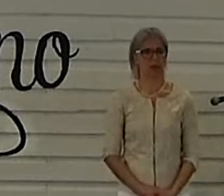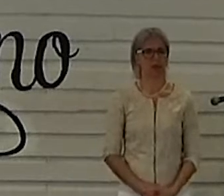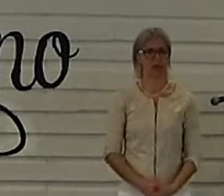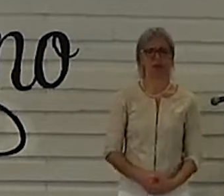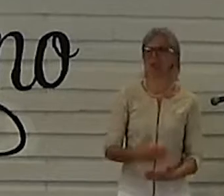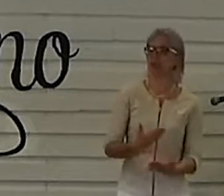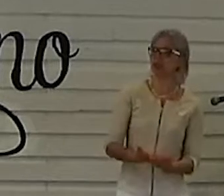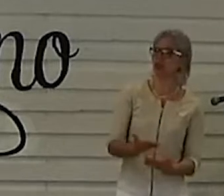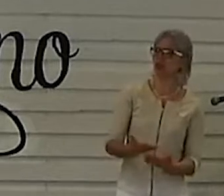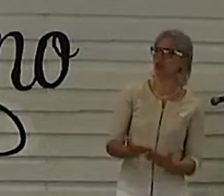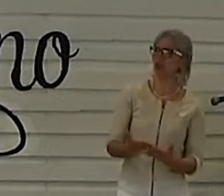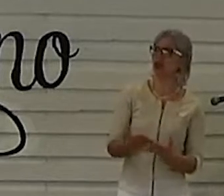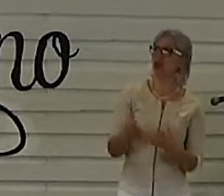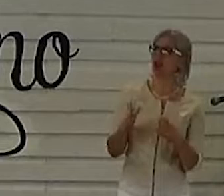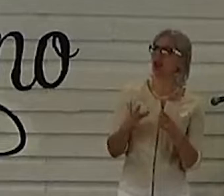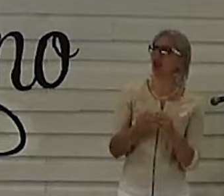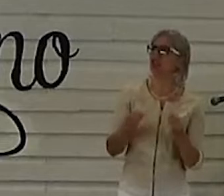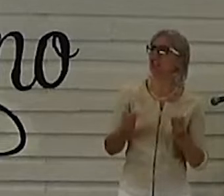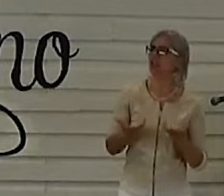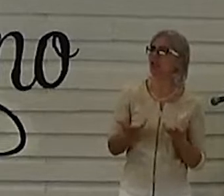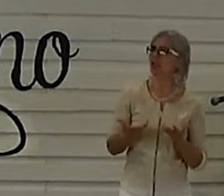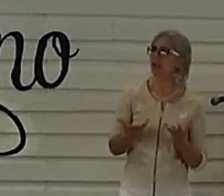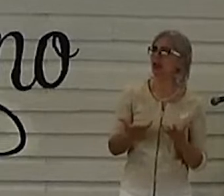Signore, cosa devo fare? Stendi il bastone.